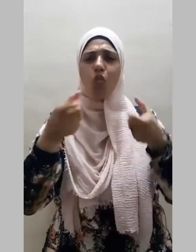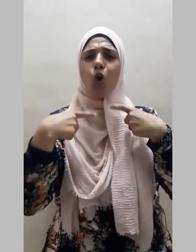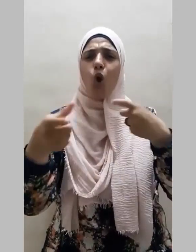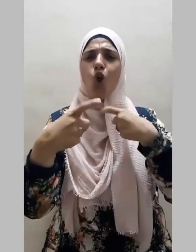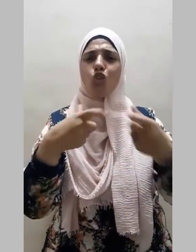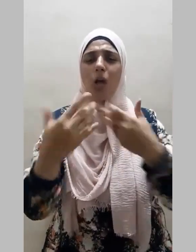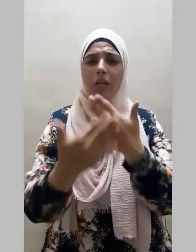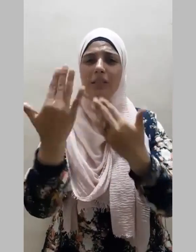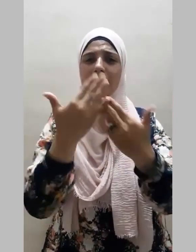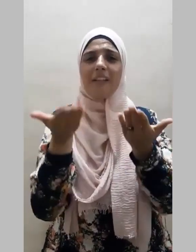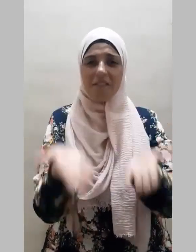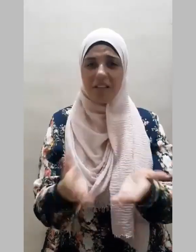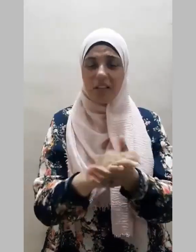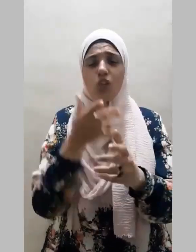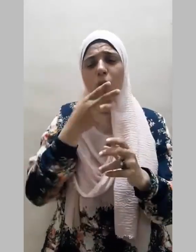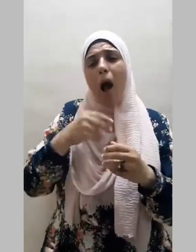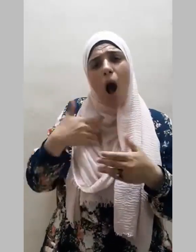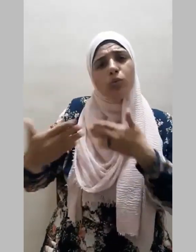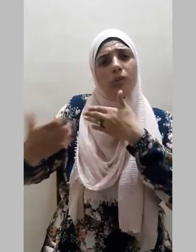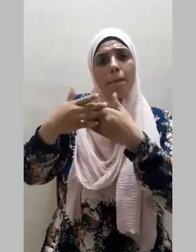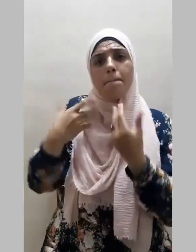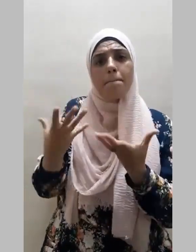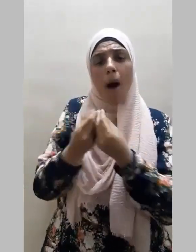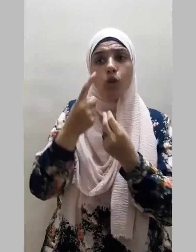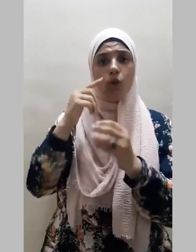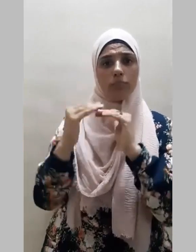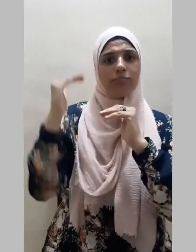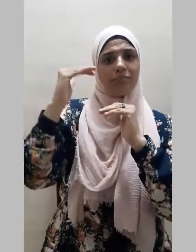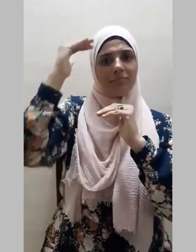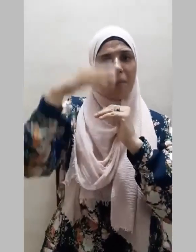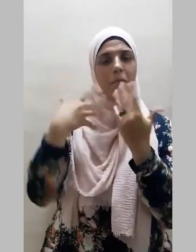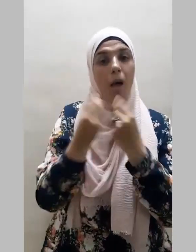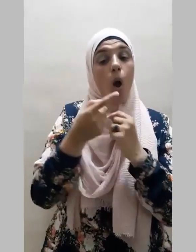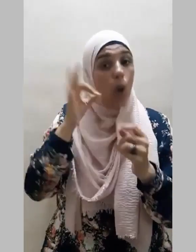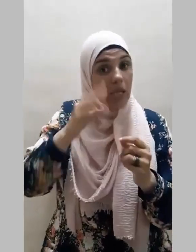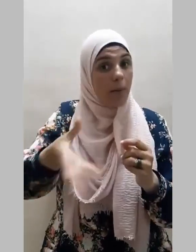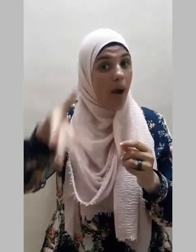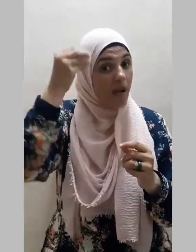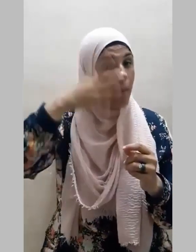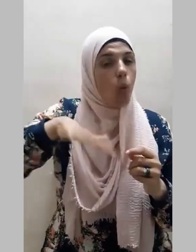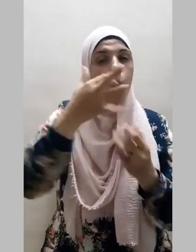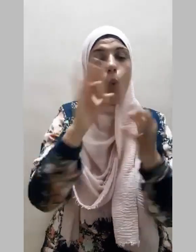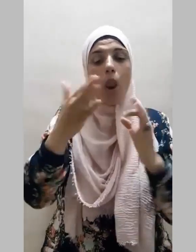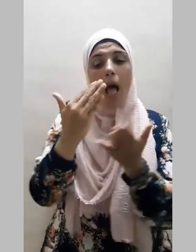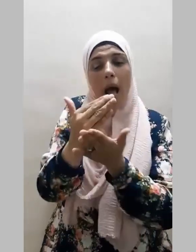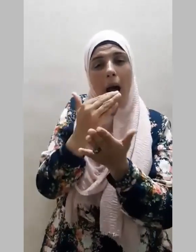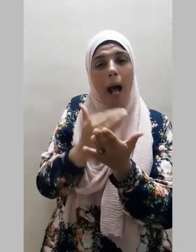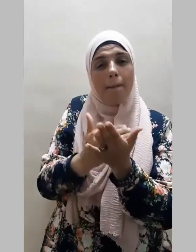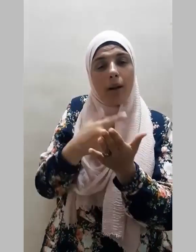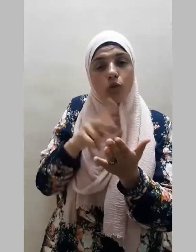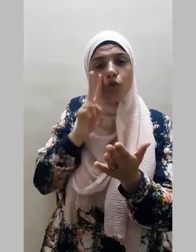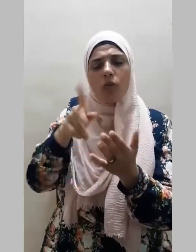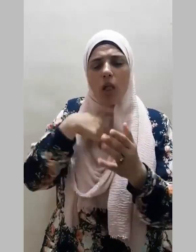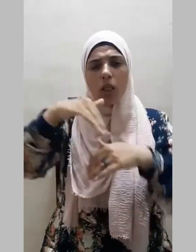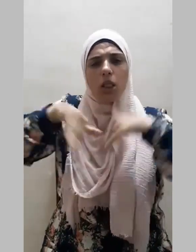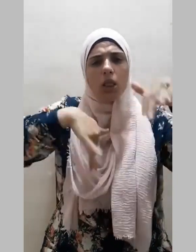نلحق بالرقب أو ندرك بعض ما فاتنا من طريق المسير